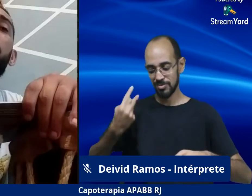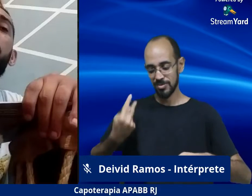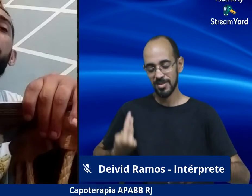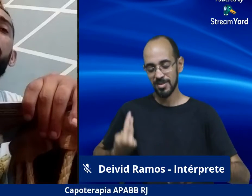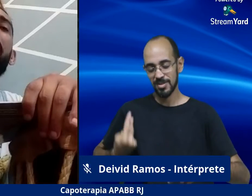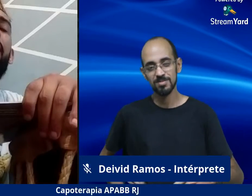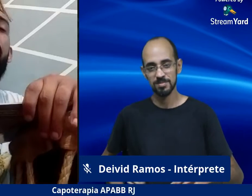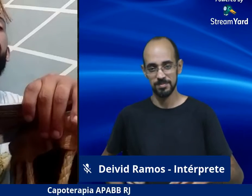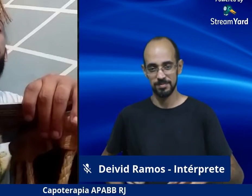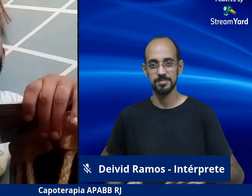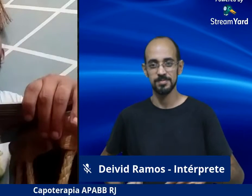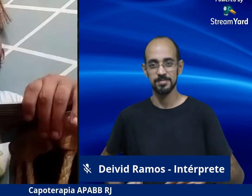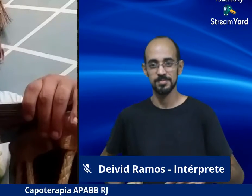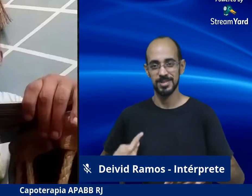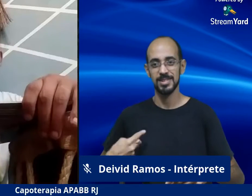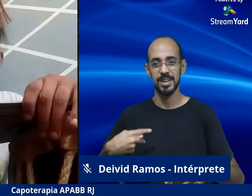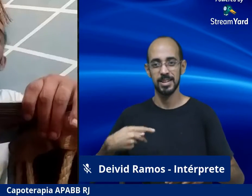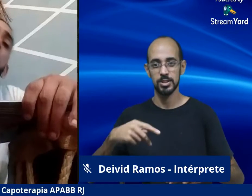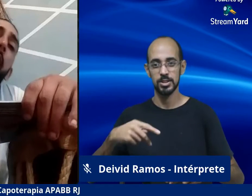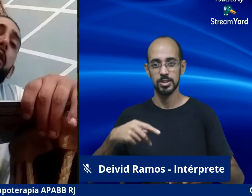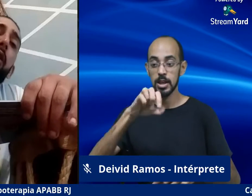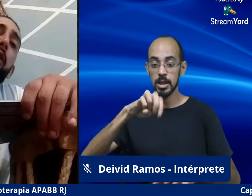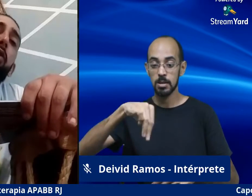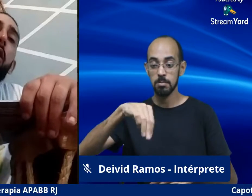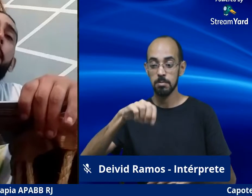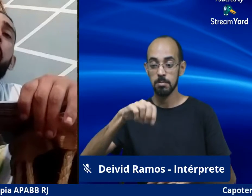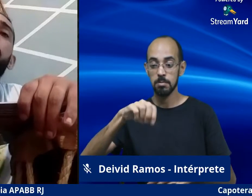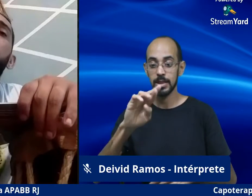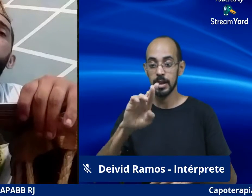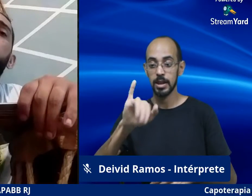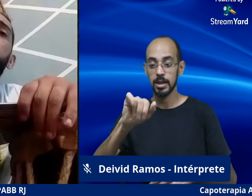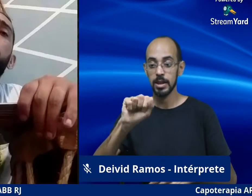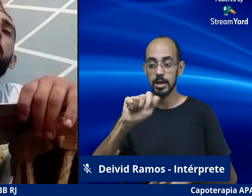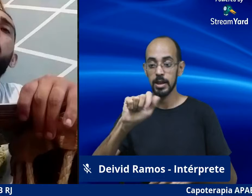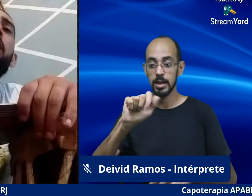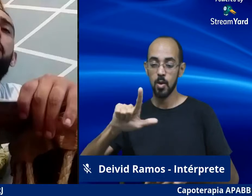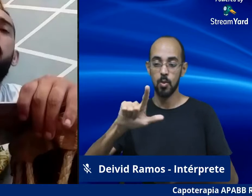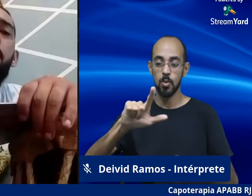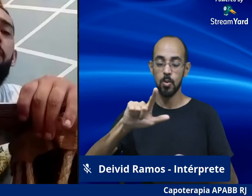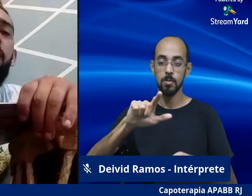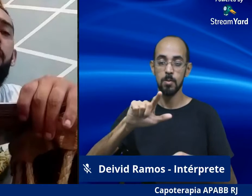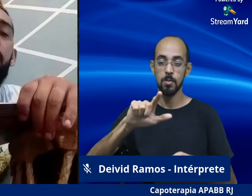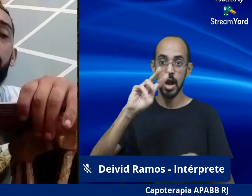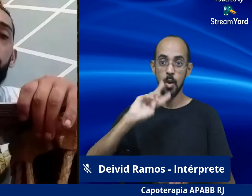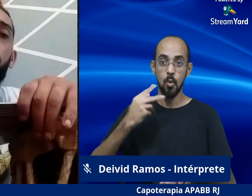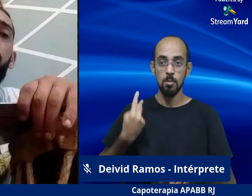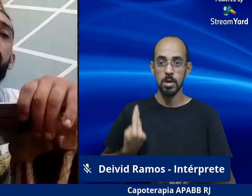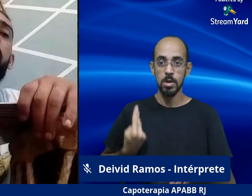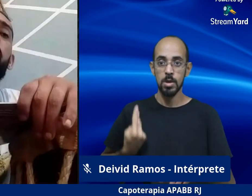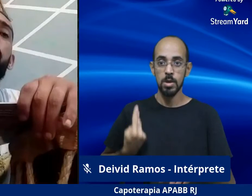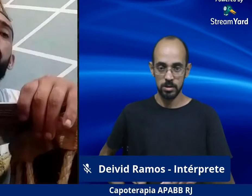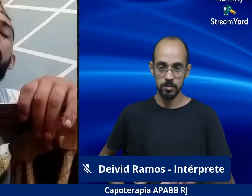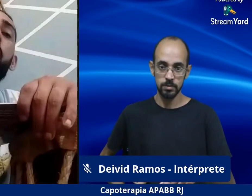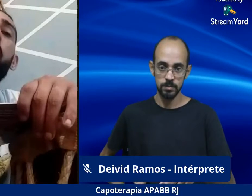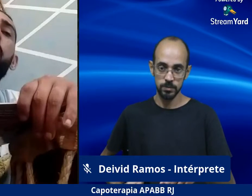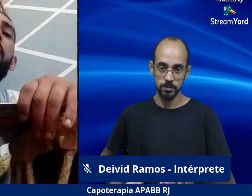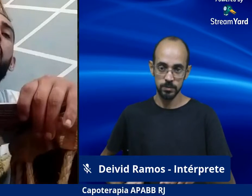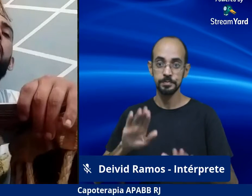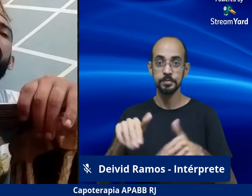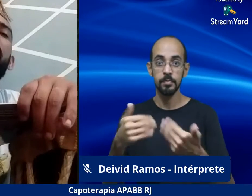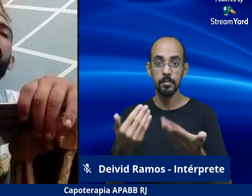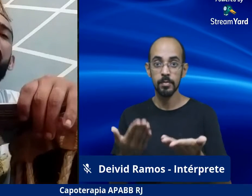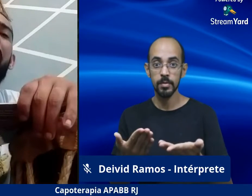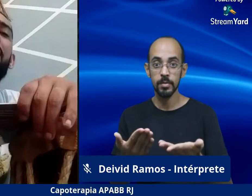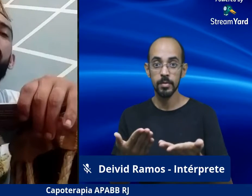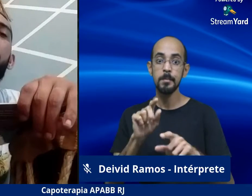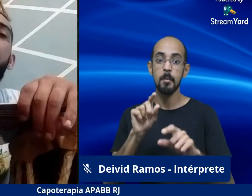patrimônio imaterial da humanidade. E o que é isso? Né? De uma outra forma, falando de um outro jeito, patrimônio imaterial